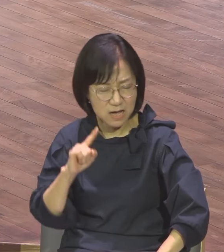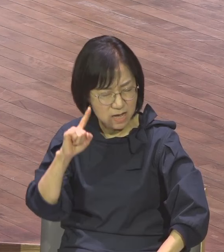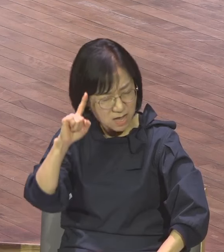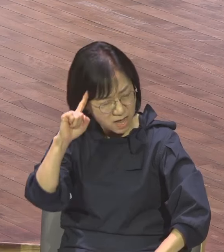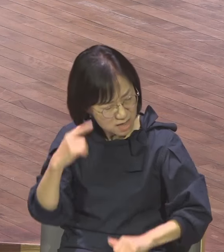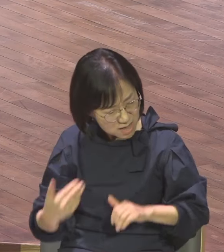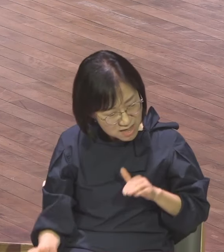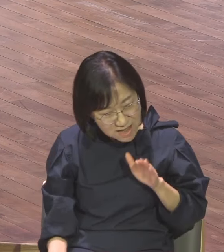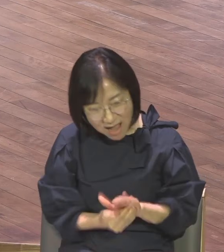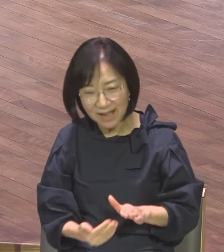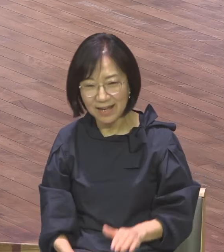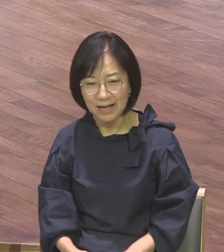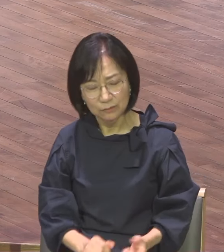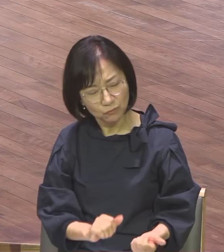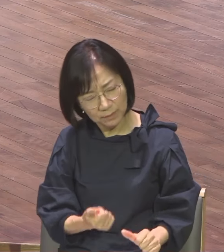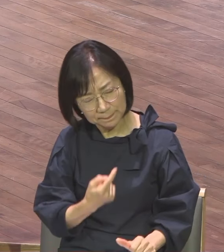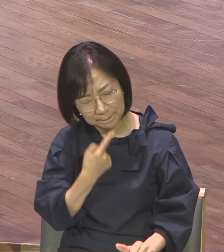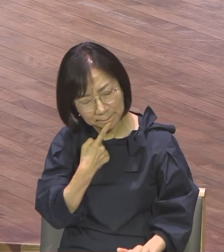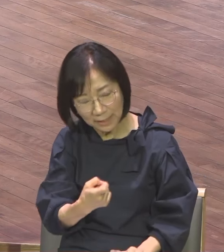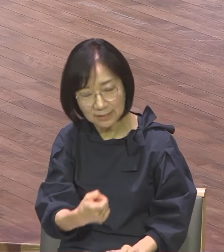거지요.